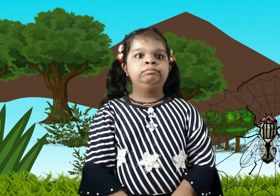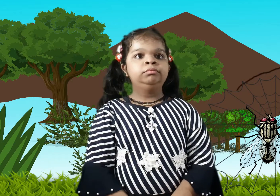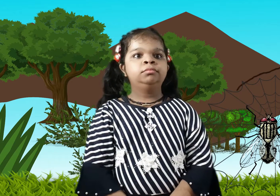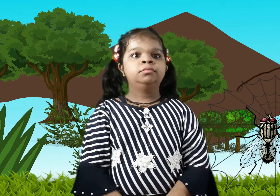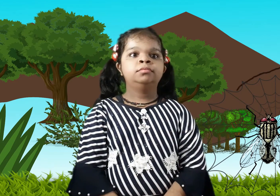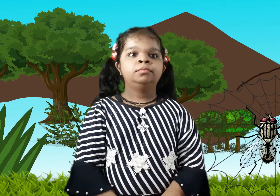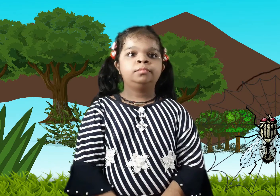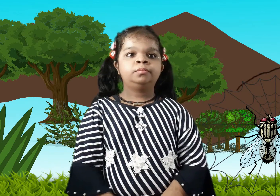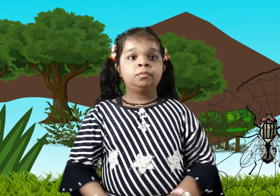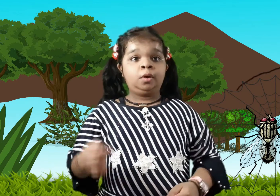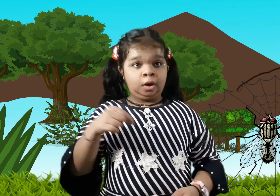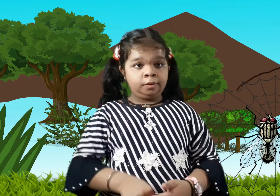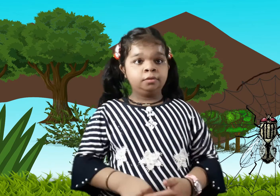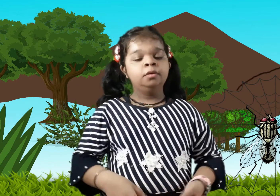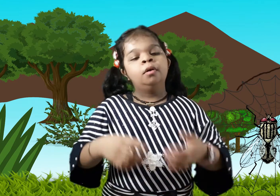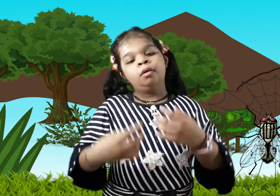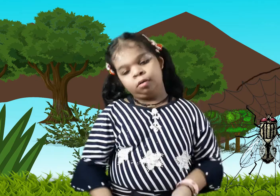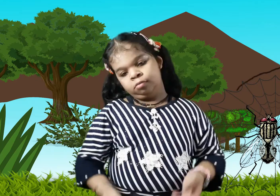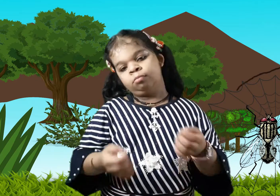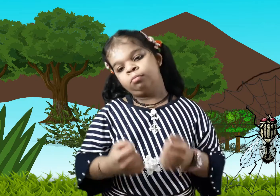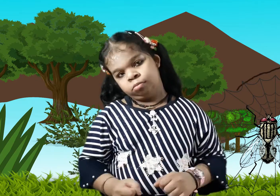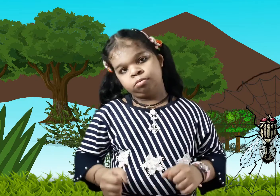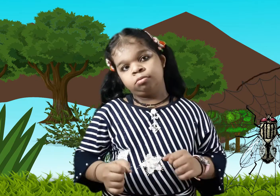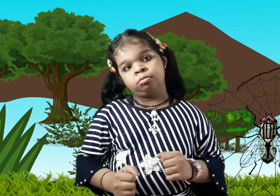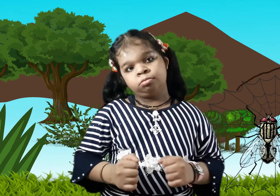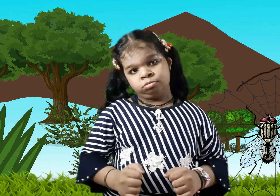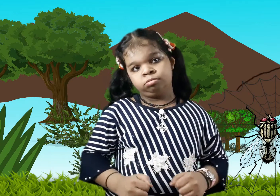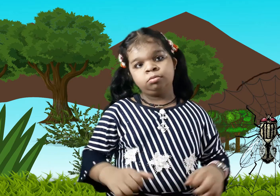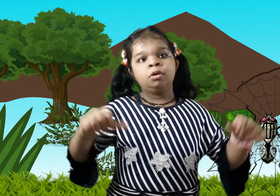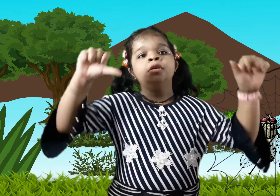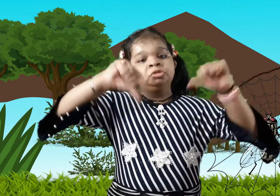अंत में वह थक गई, हार गई।